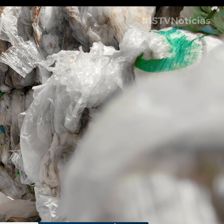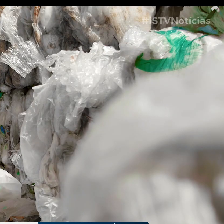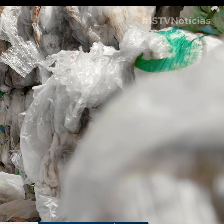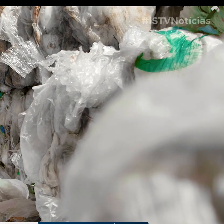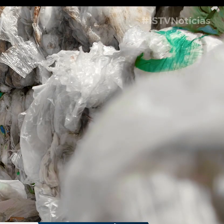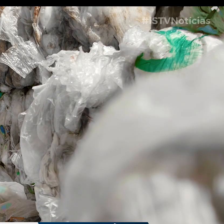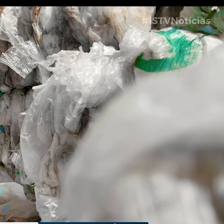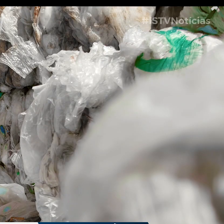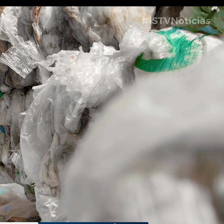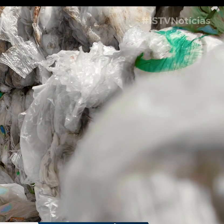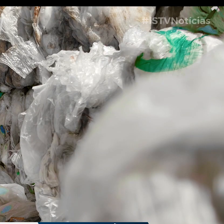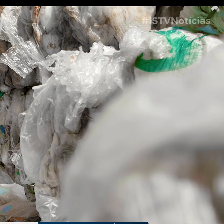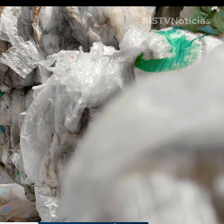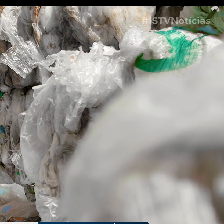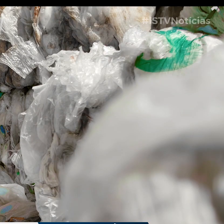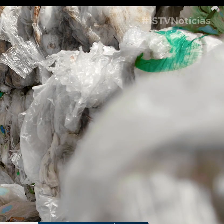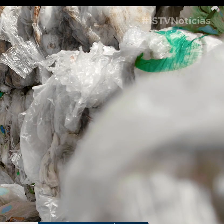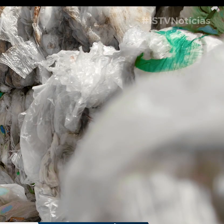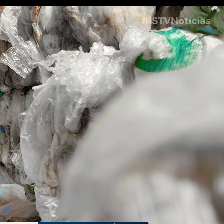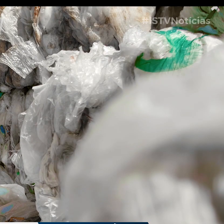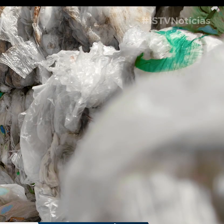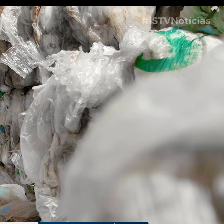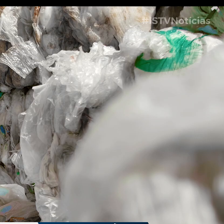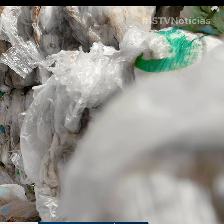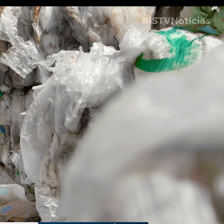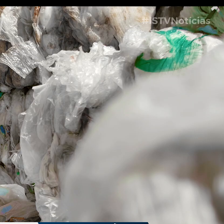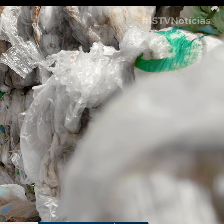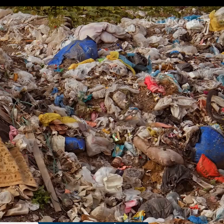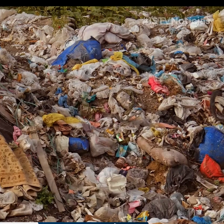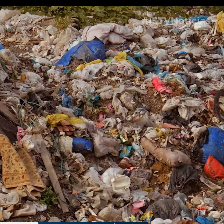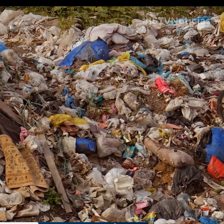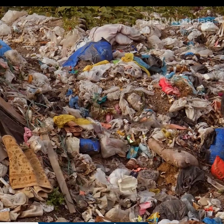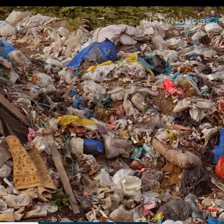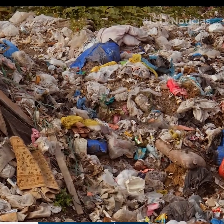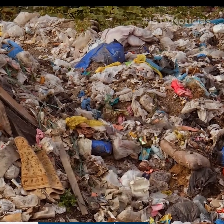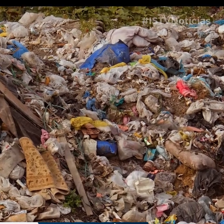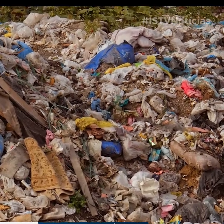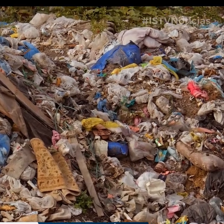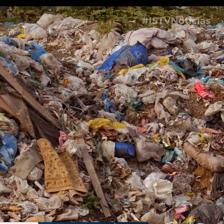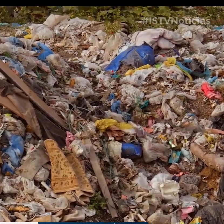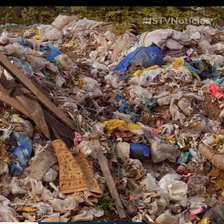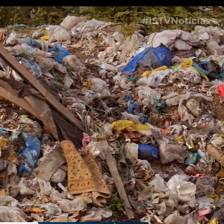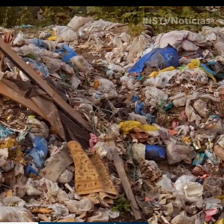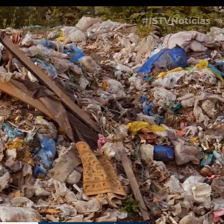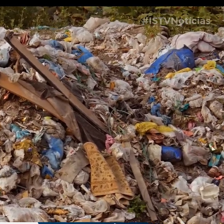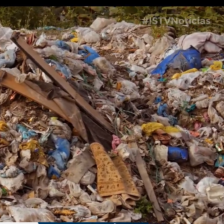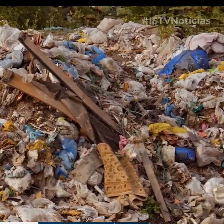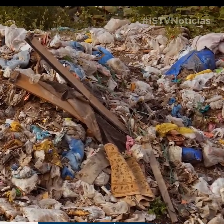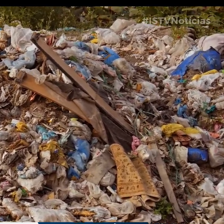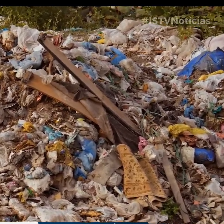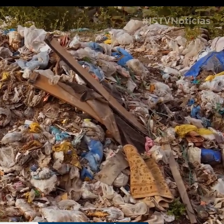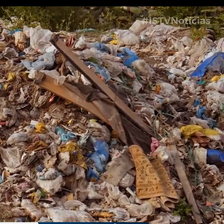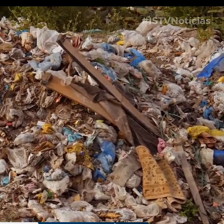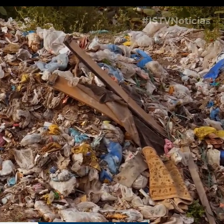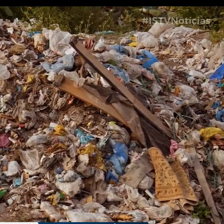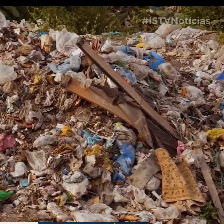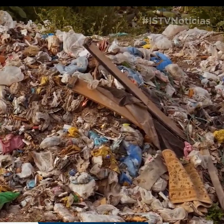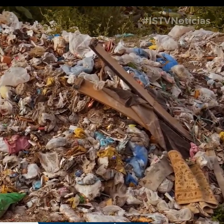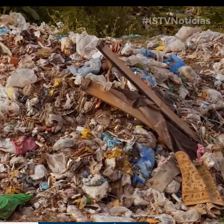tecnológicos A ideia é começar mudando a palavra a imagem que a gente tem dela e terminar mudando a realidade do